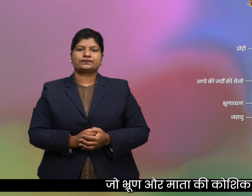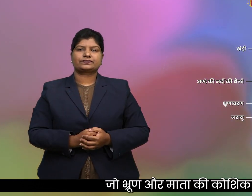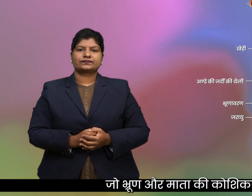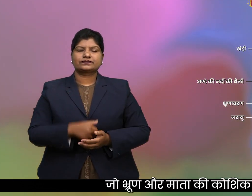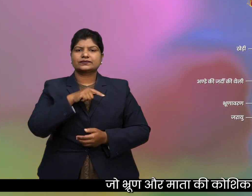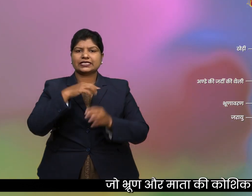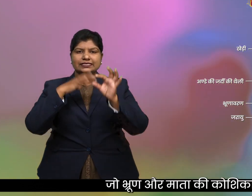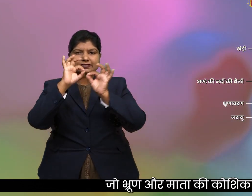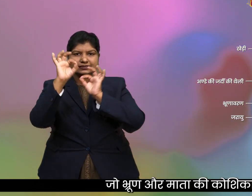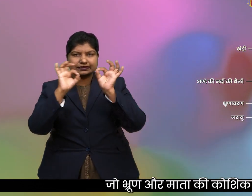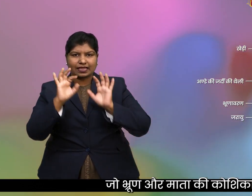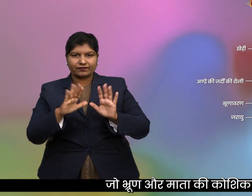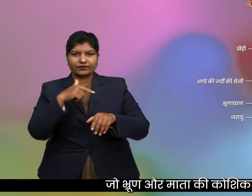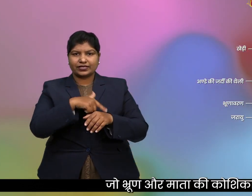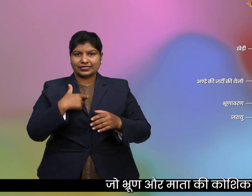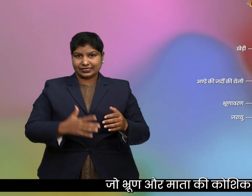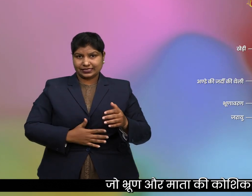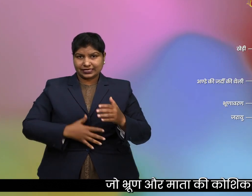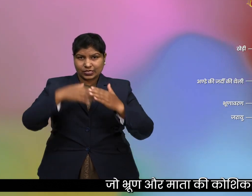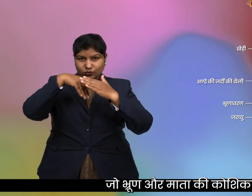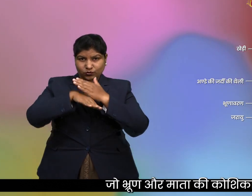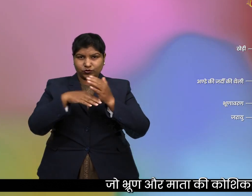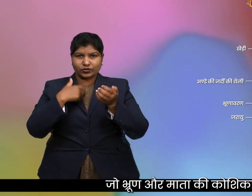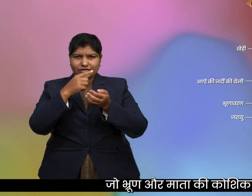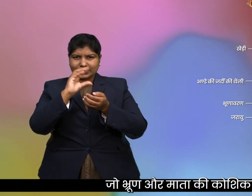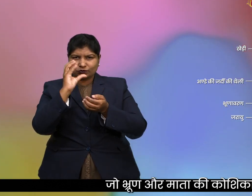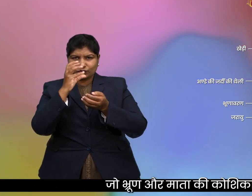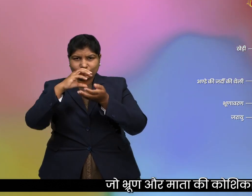जो भ्रूण और माता की कोशिकाओं से बनता है।